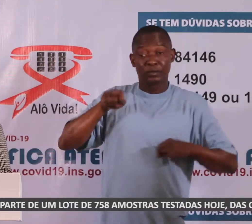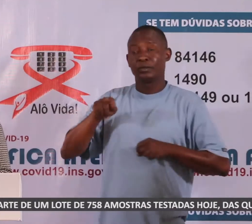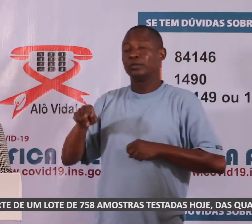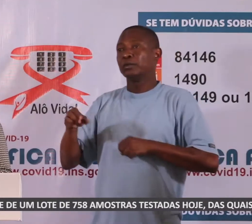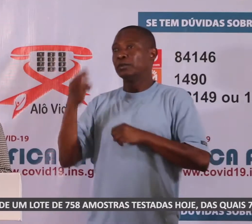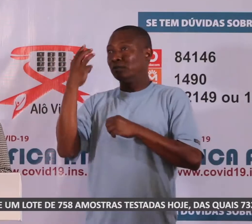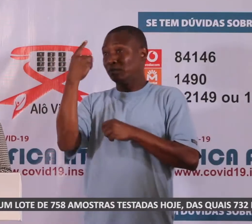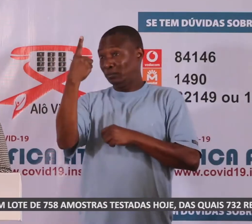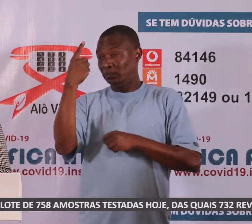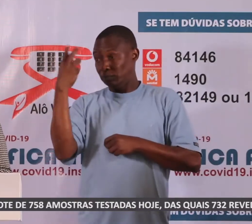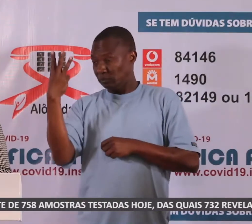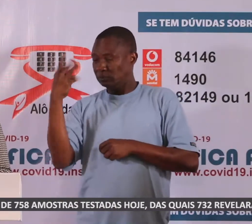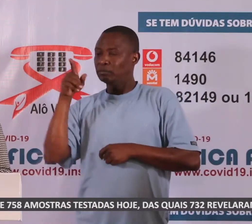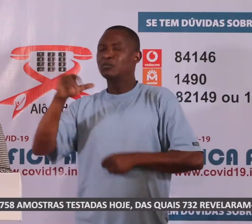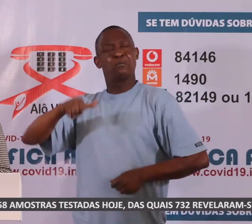privado.